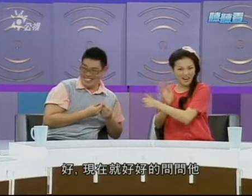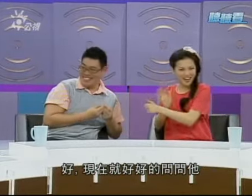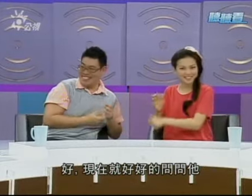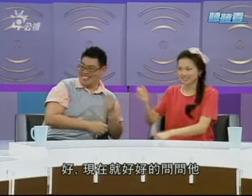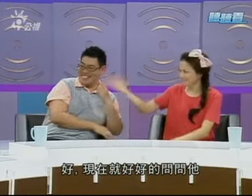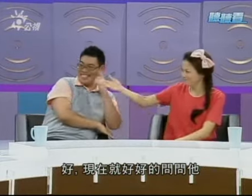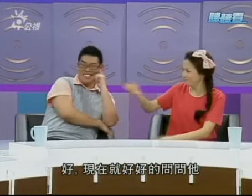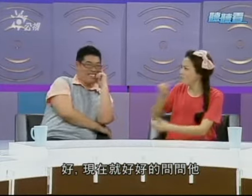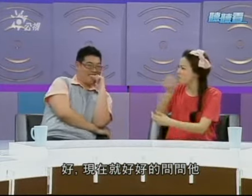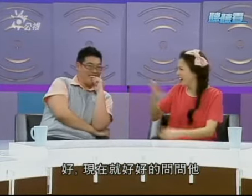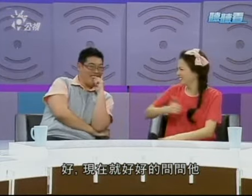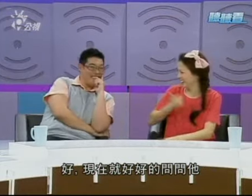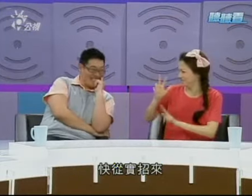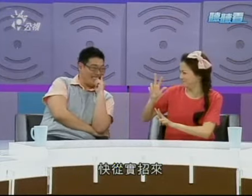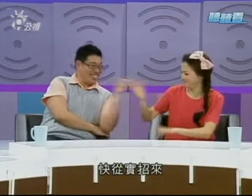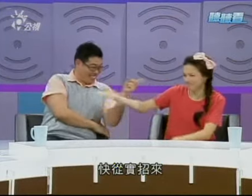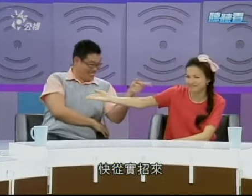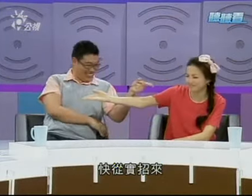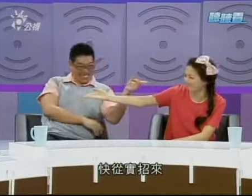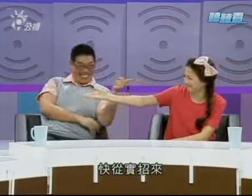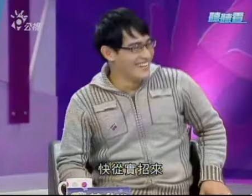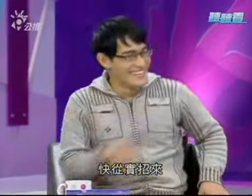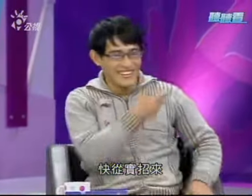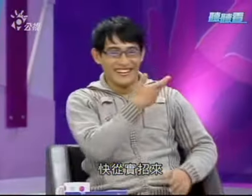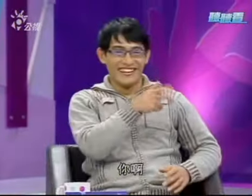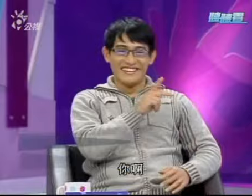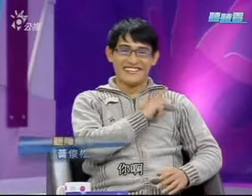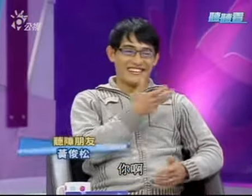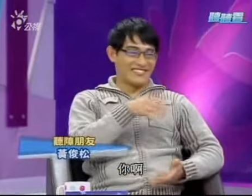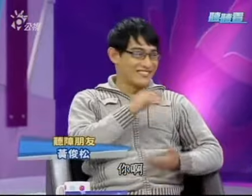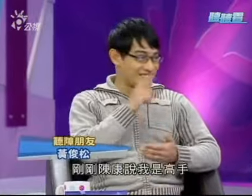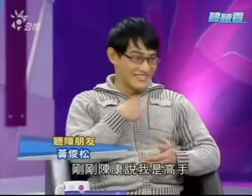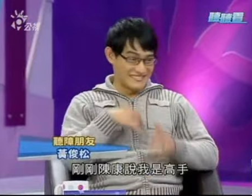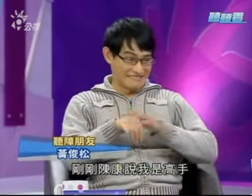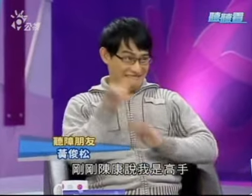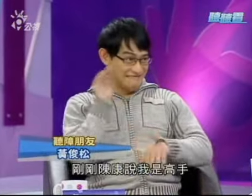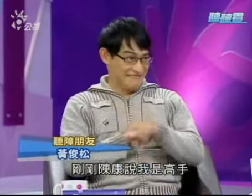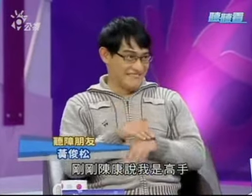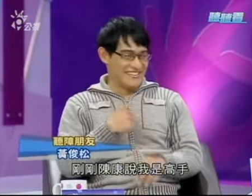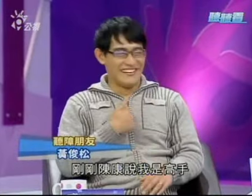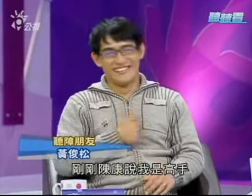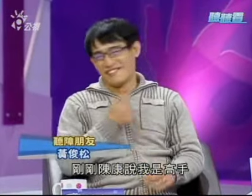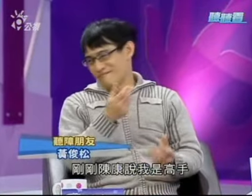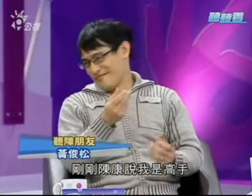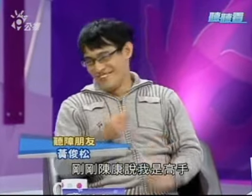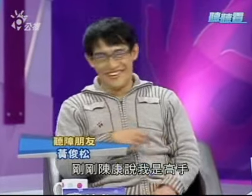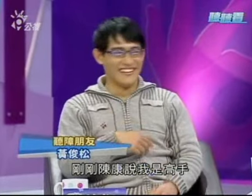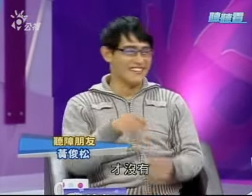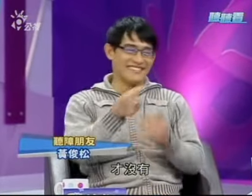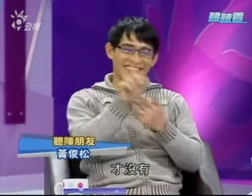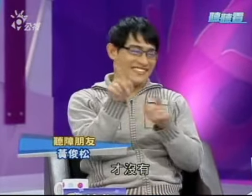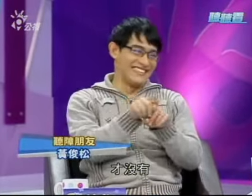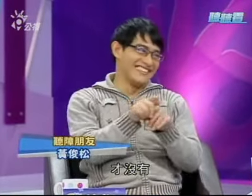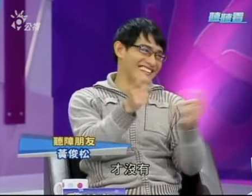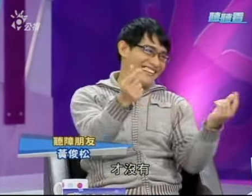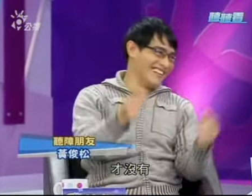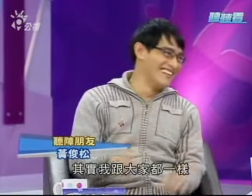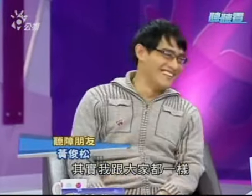现在就好好地问问他快从十招来你啊刚刚陈康说我是高手才没有呢其实我跟